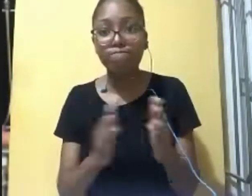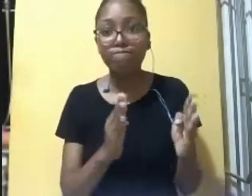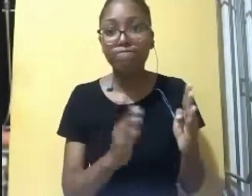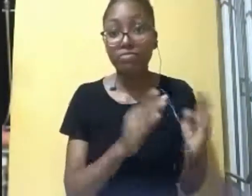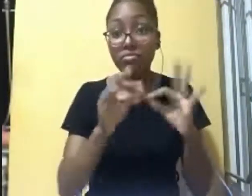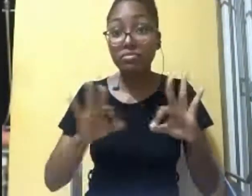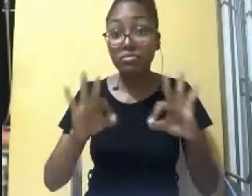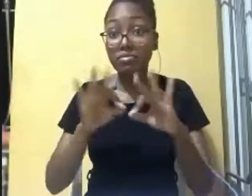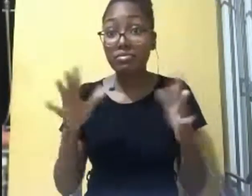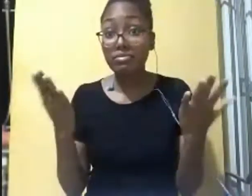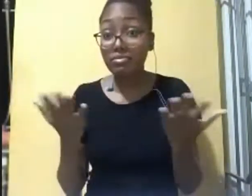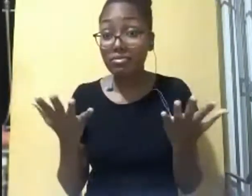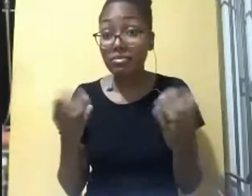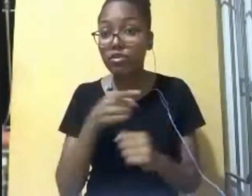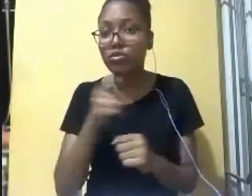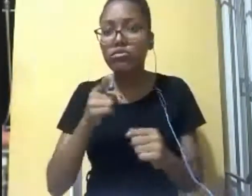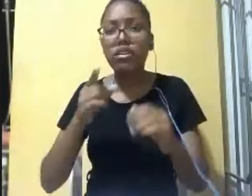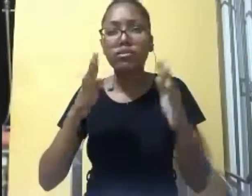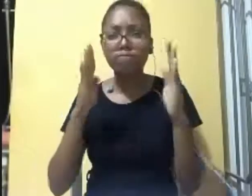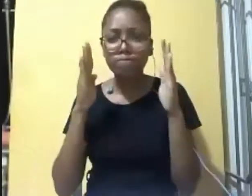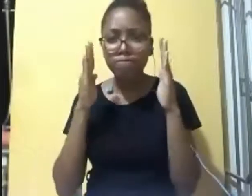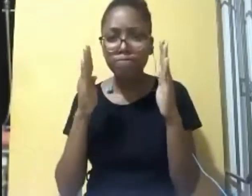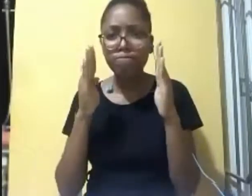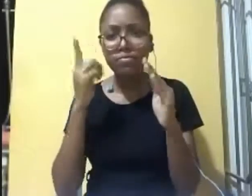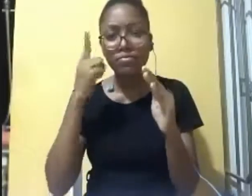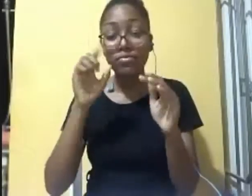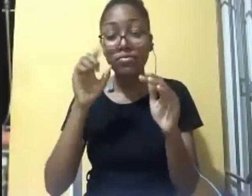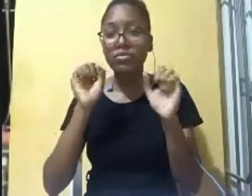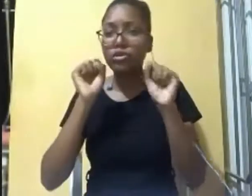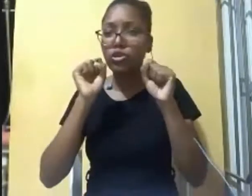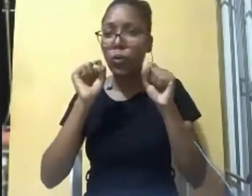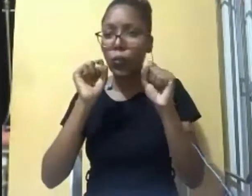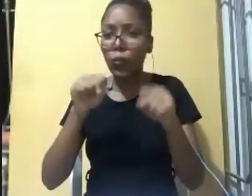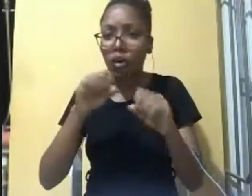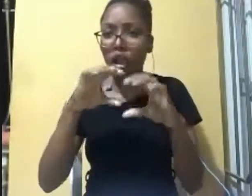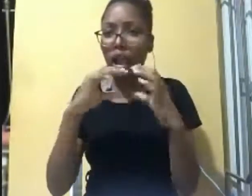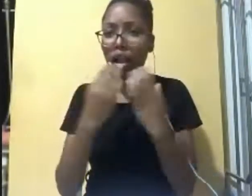atentos para que puedan dar seguimiento a cuándo comenzarían.